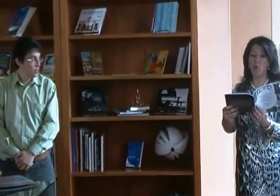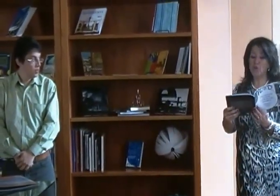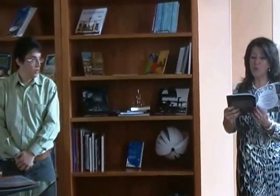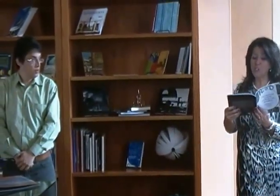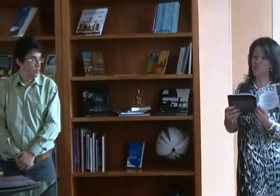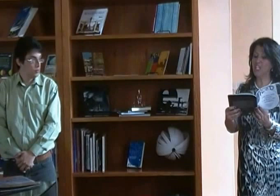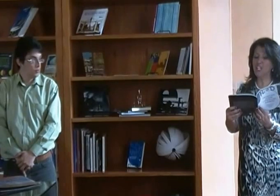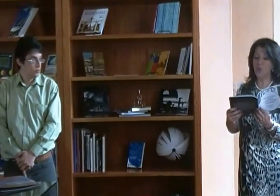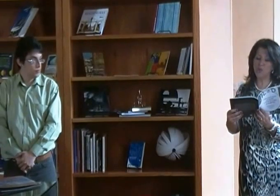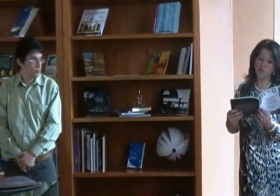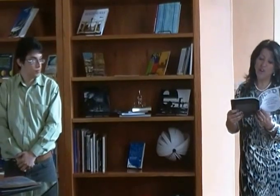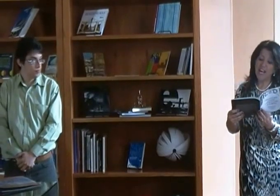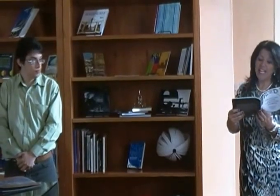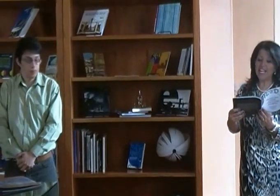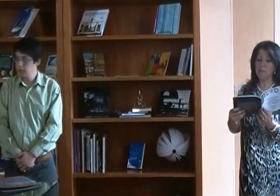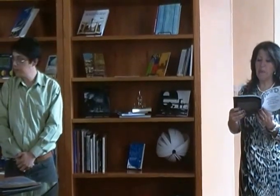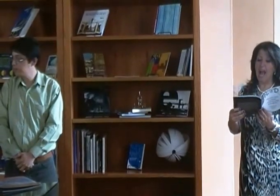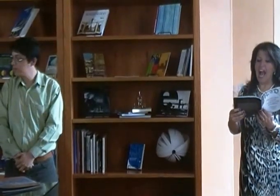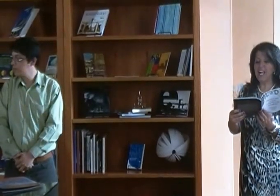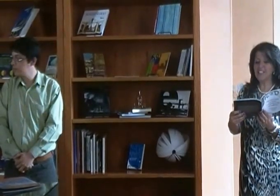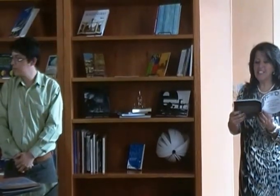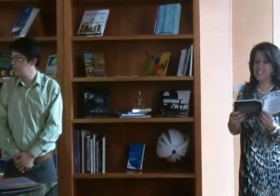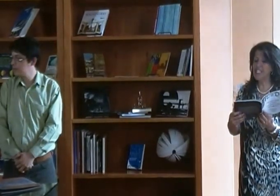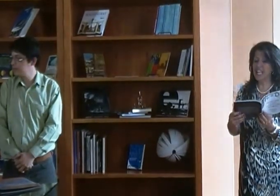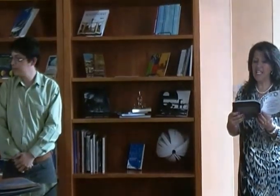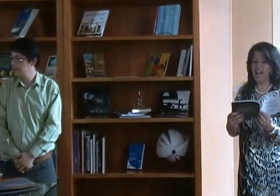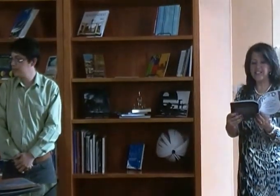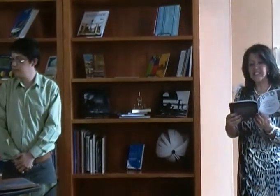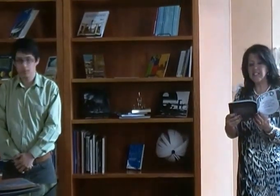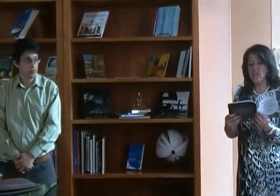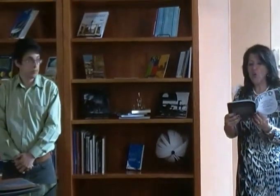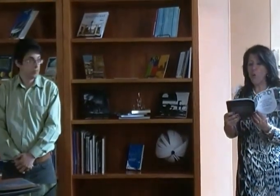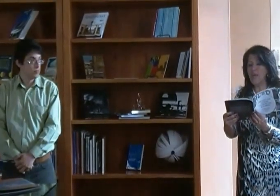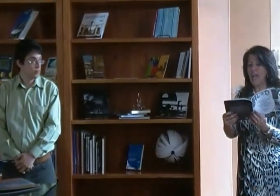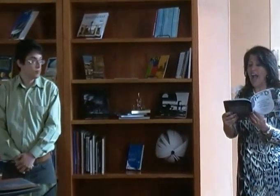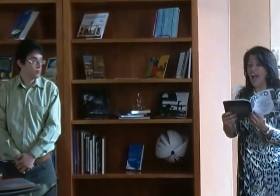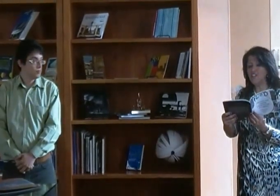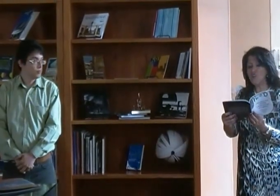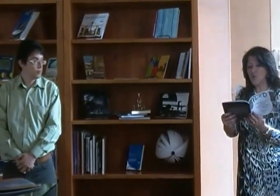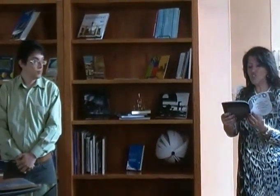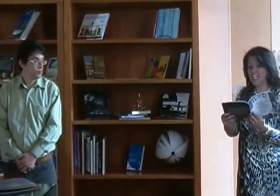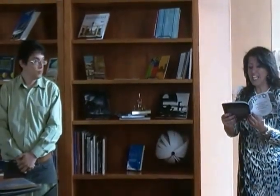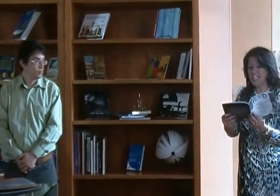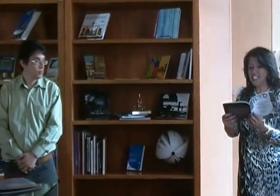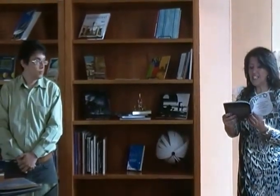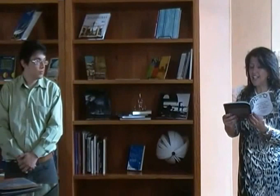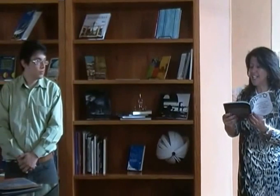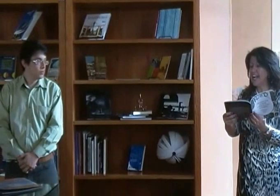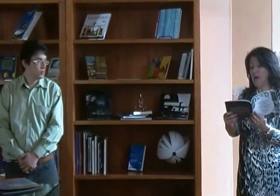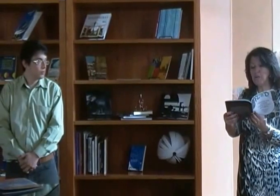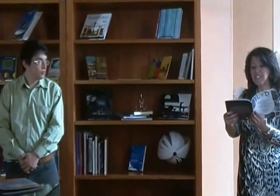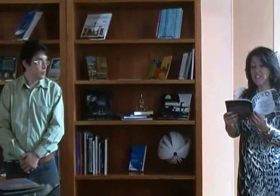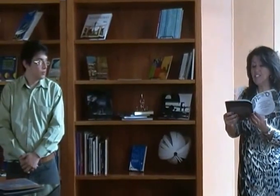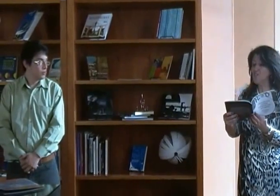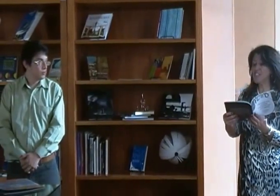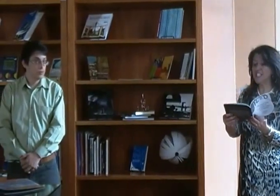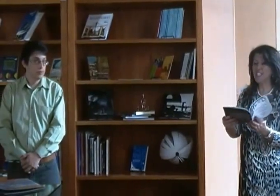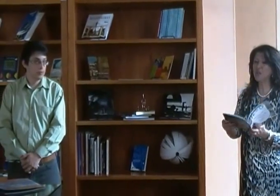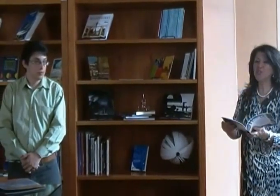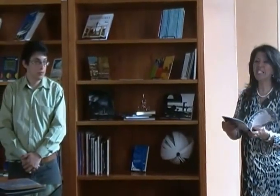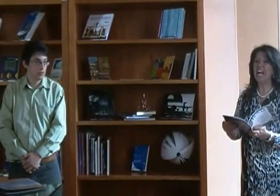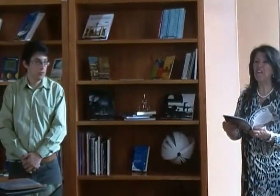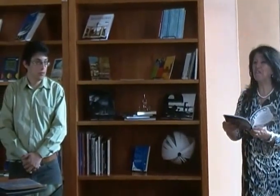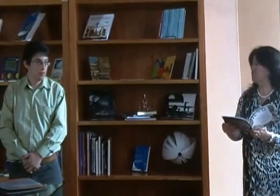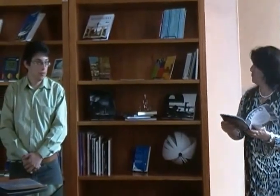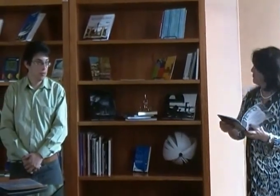galáctico, garboso e generoso, garimpa ágatas e granadas, golpeia ágil as geleiras, gaba-se de